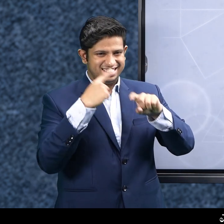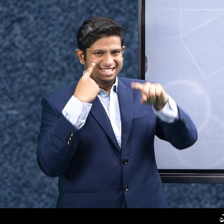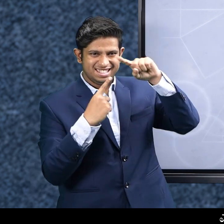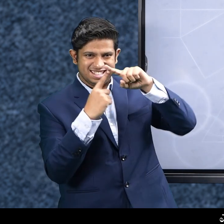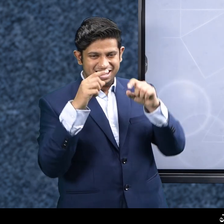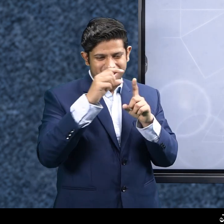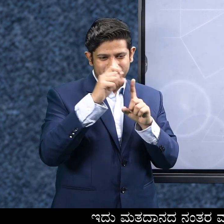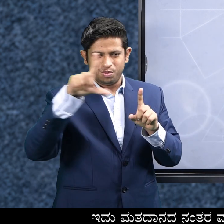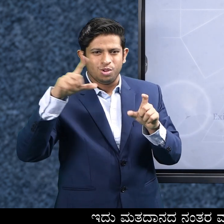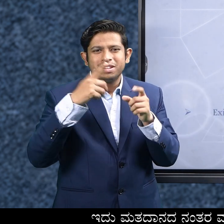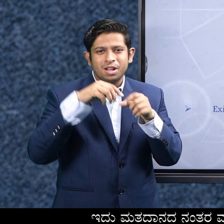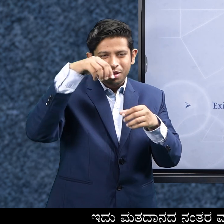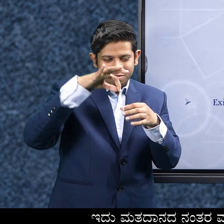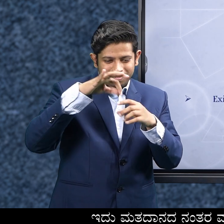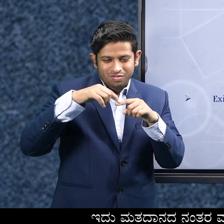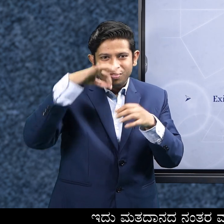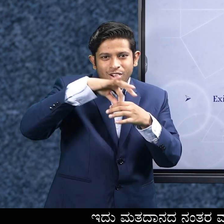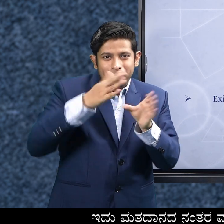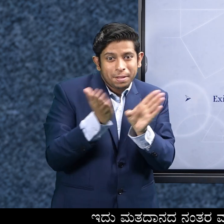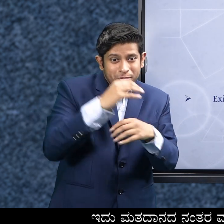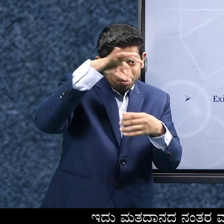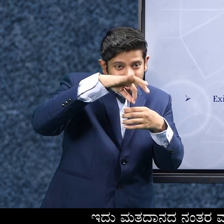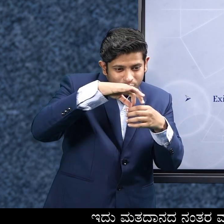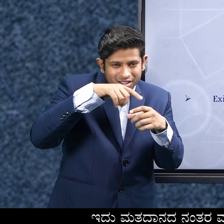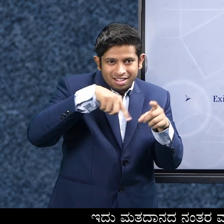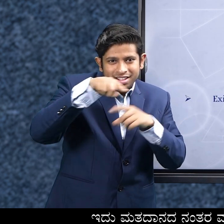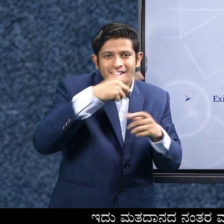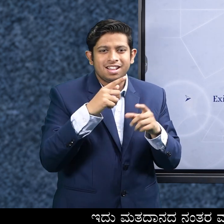ಎಕ್ಸಿಟ್ ಪೋಲ್. ಇದು ಮತದಾನದ ನಂತರ ಮತದಾರರೊಂದಿಗೆ ನಡೆಸಿದ ಸಮೀಕ್ಷೆಯಾಗಿದೆ.